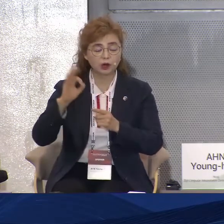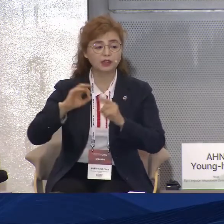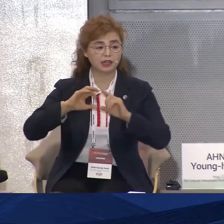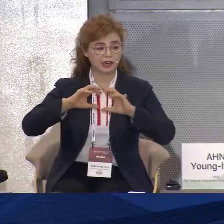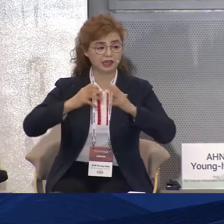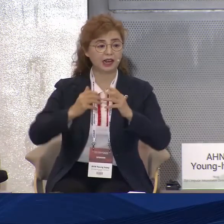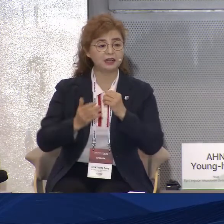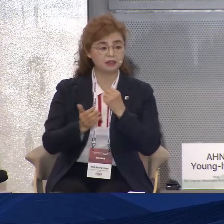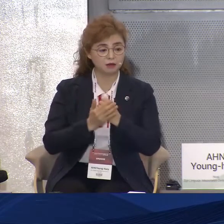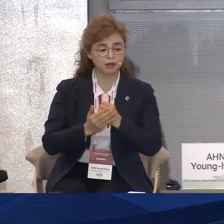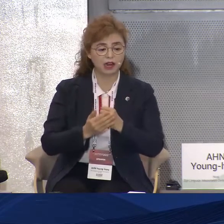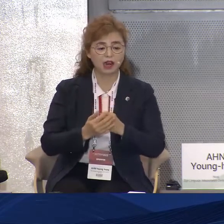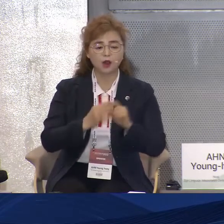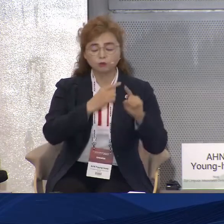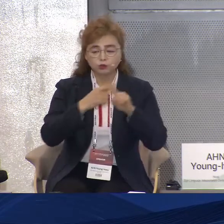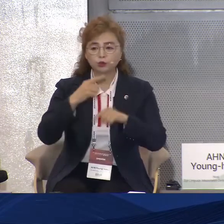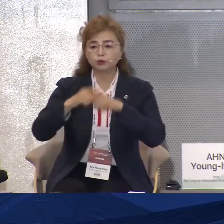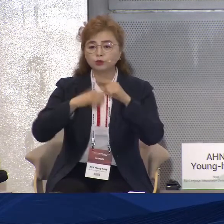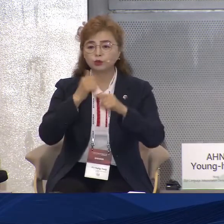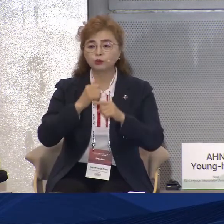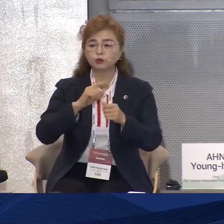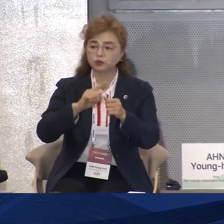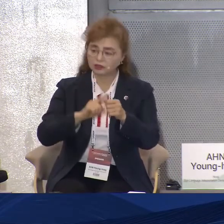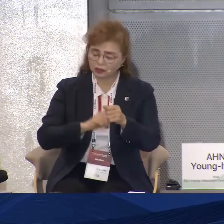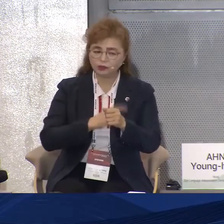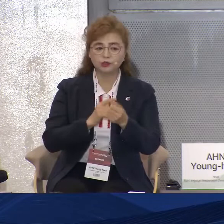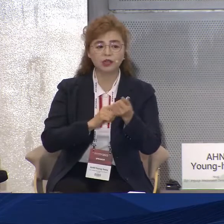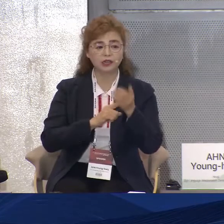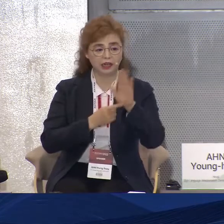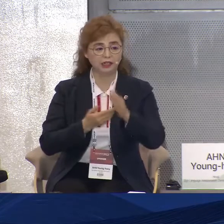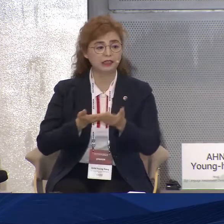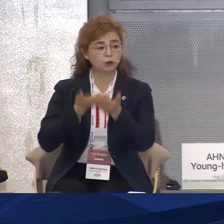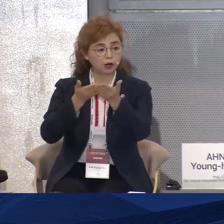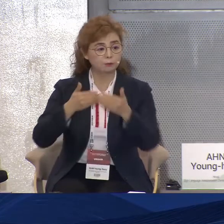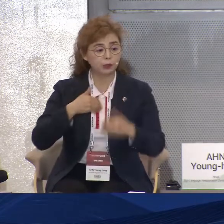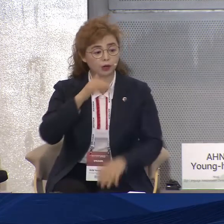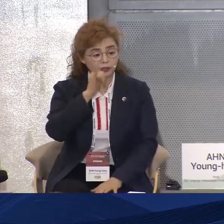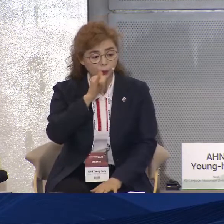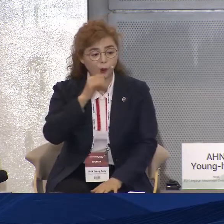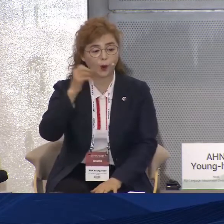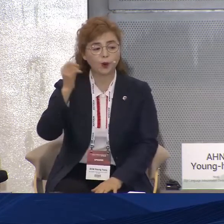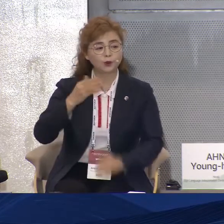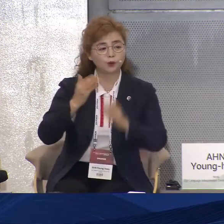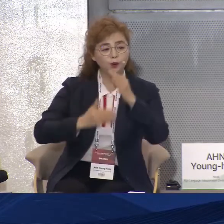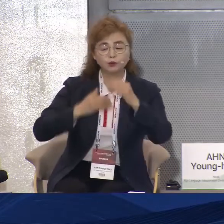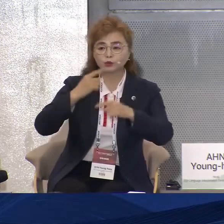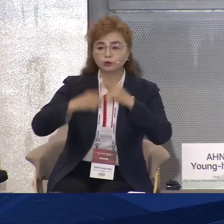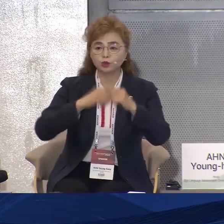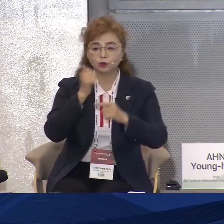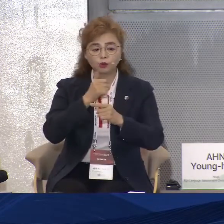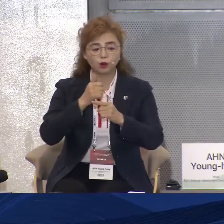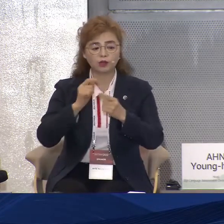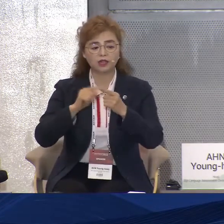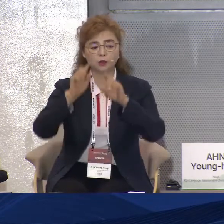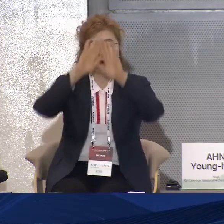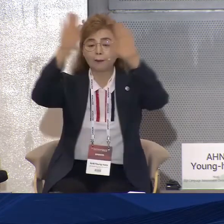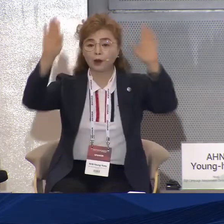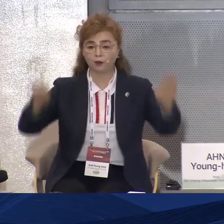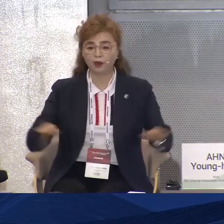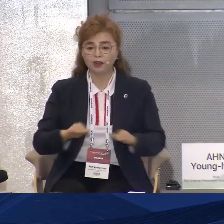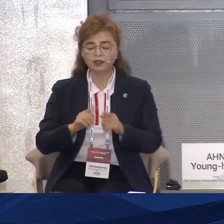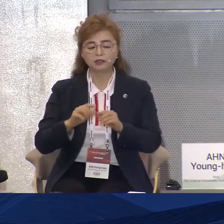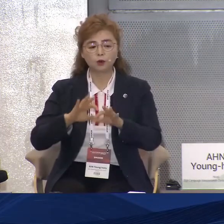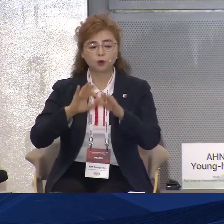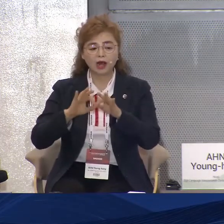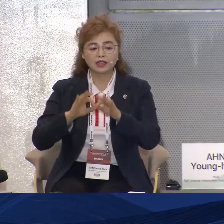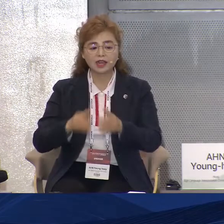이렇게 인정한 게 나라이기 때문에 무조건 수어 통역을 자연스럽게 이렇게 제공할 필요가 있고, 또 공적 수어 통역에 대해서